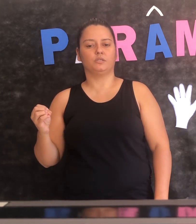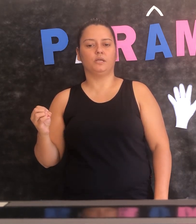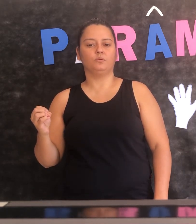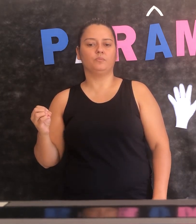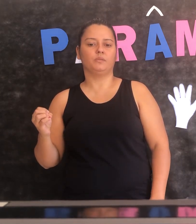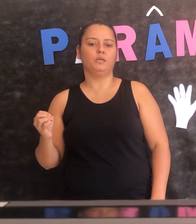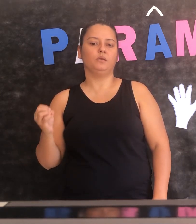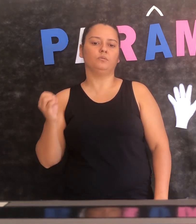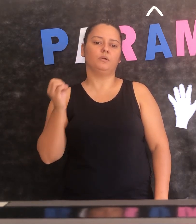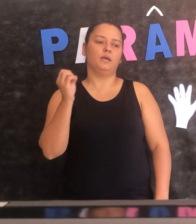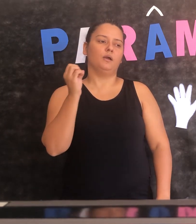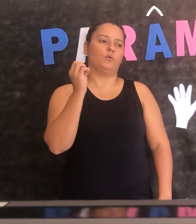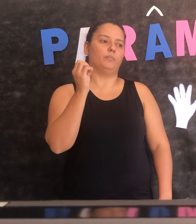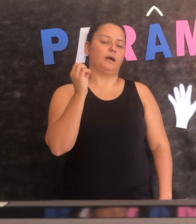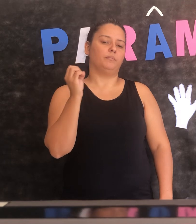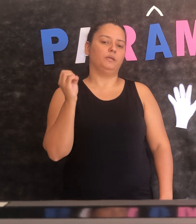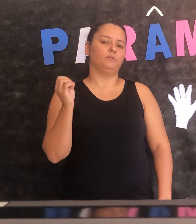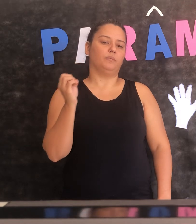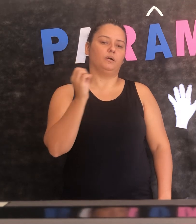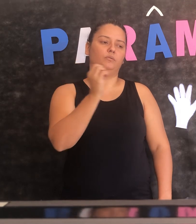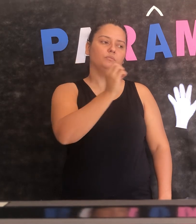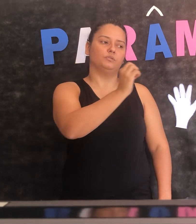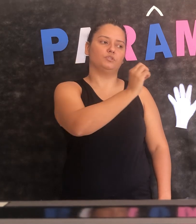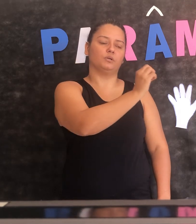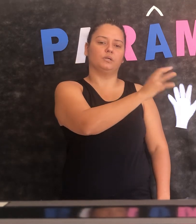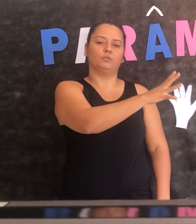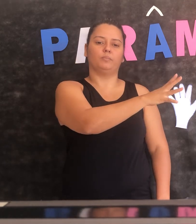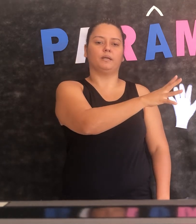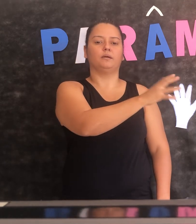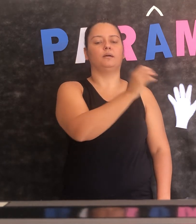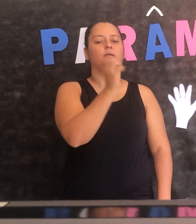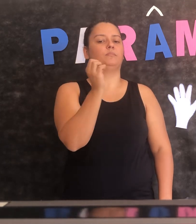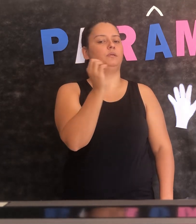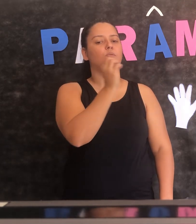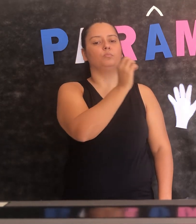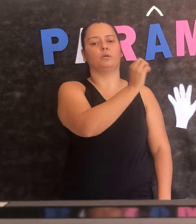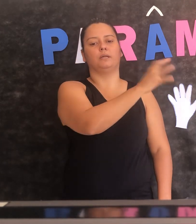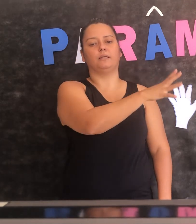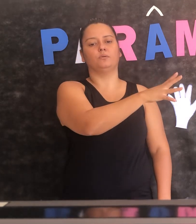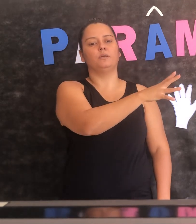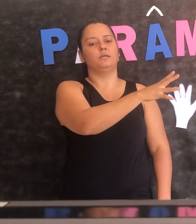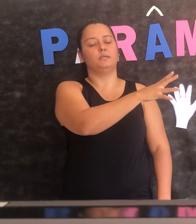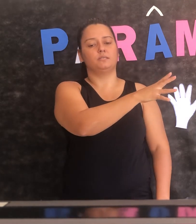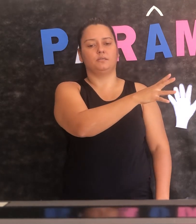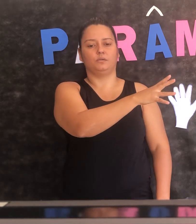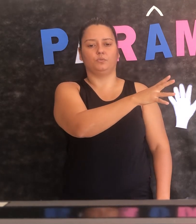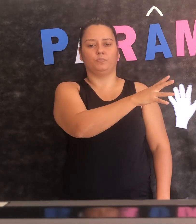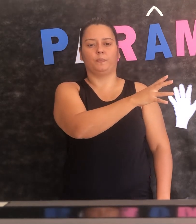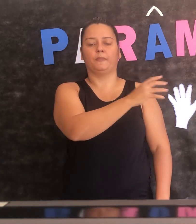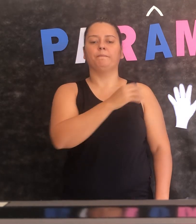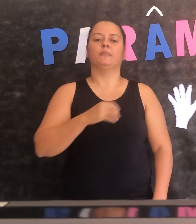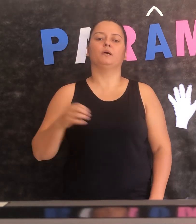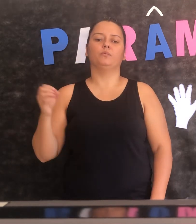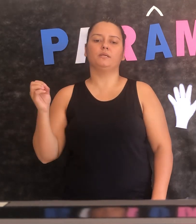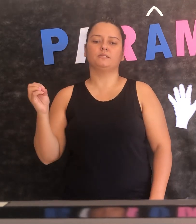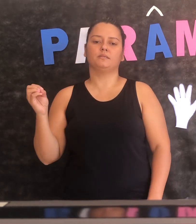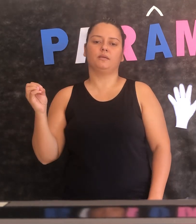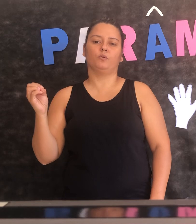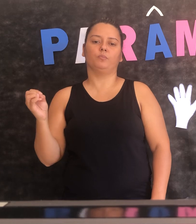direito, abrindo a mão, indo para o lado esquerdo. Então, esse é o ponto